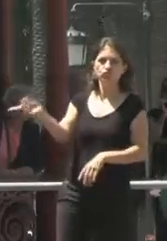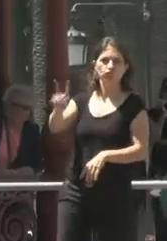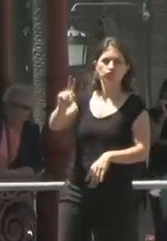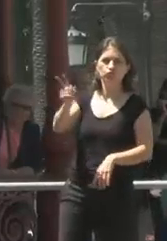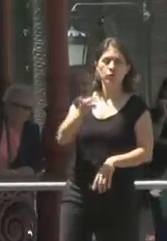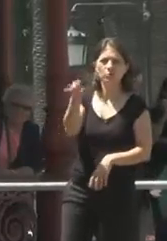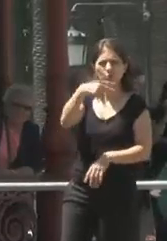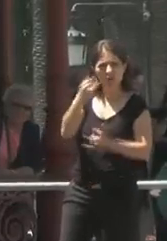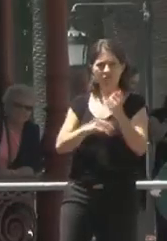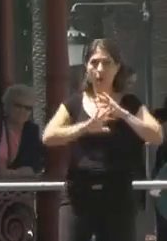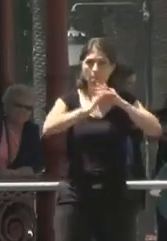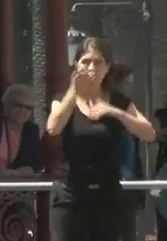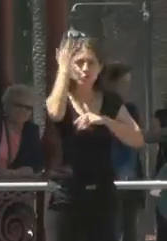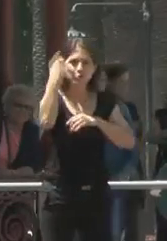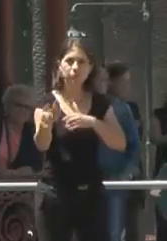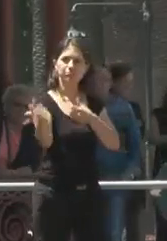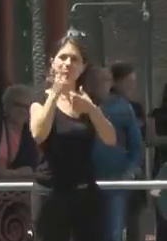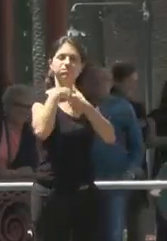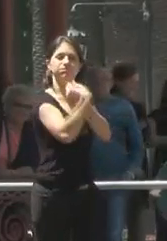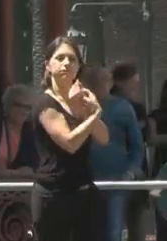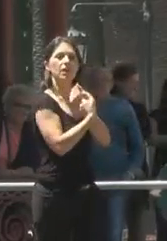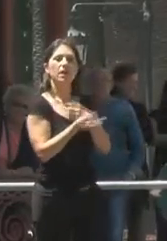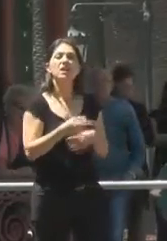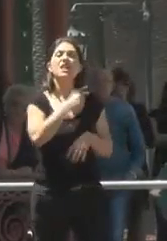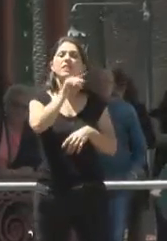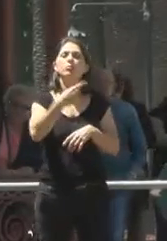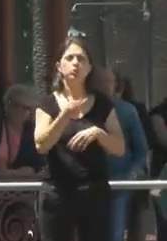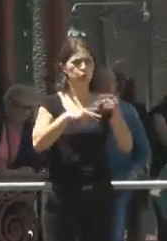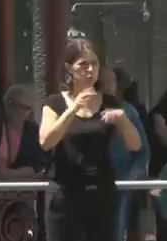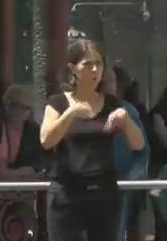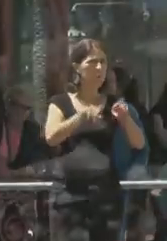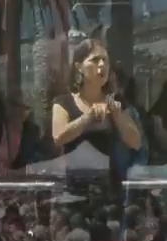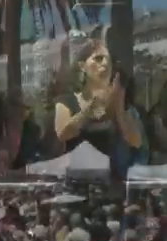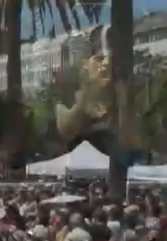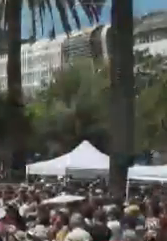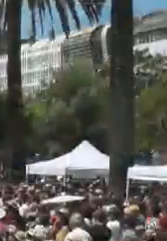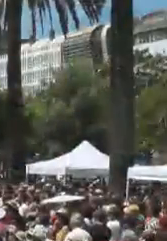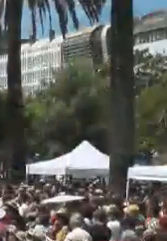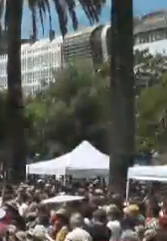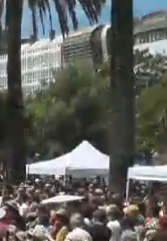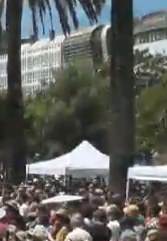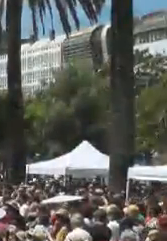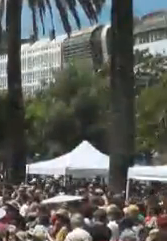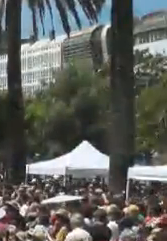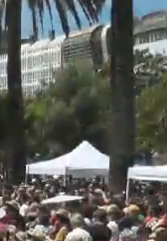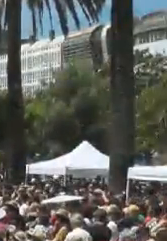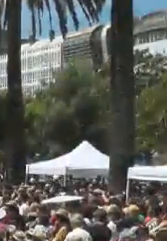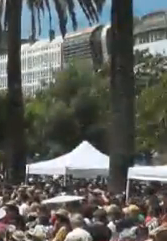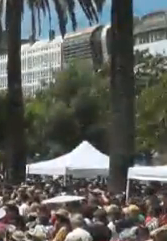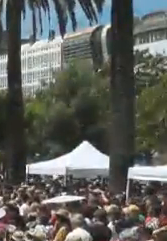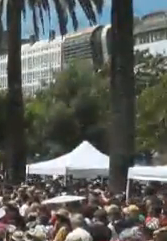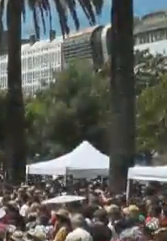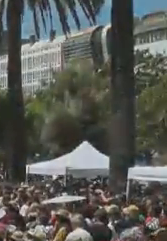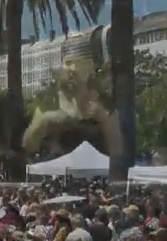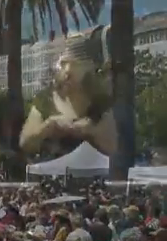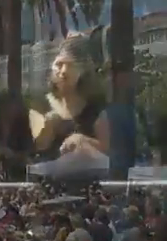a sumarvos a marea de ilusión, non? E íbamos a construir con ilusión. E con ilusións construímos. E a nosa ilusión e a nosa alegría foi moito